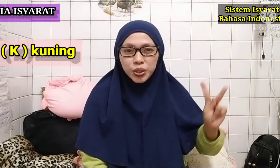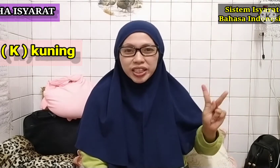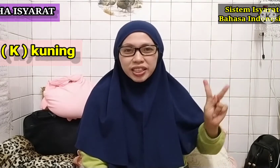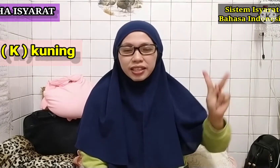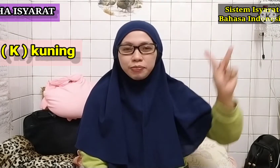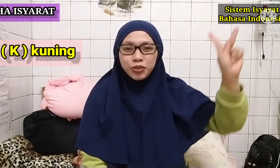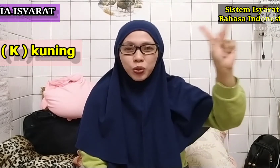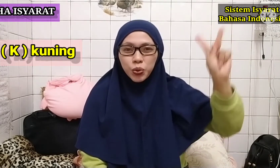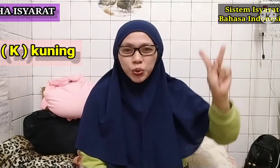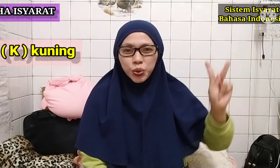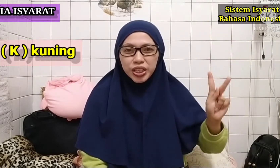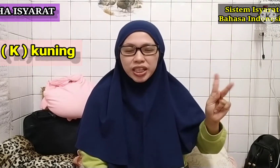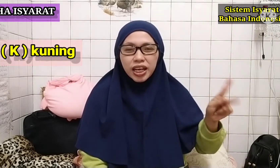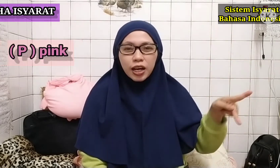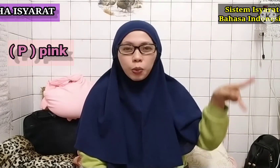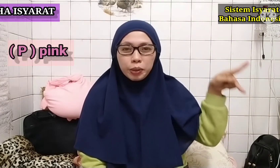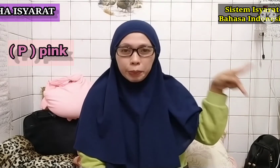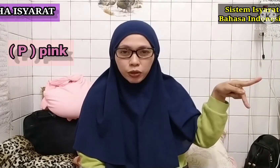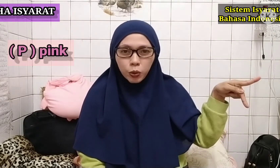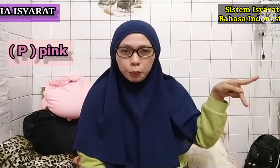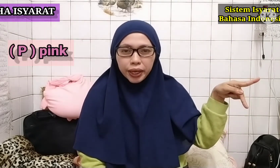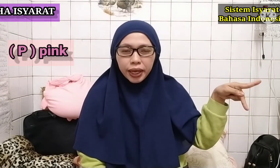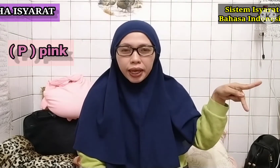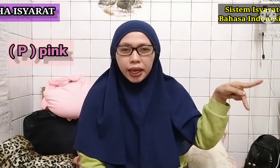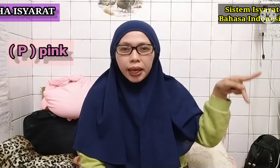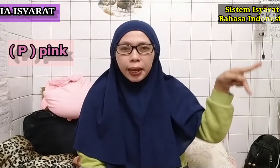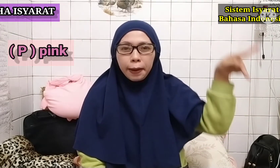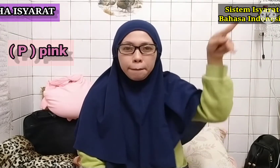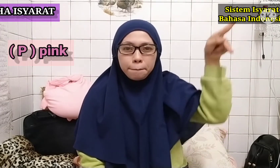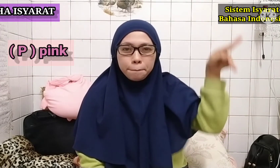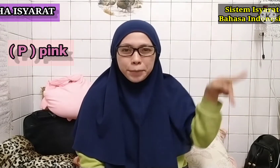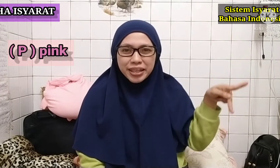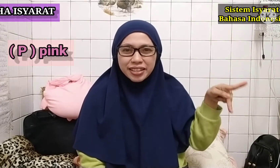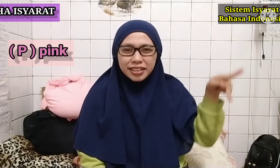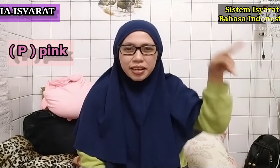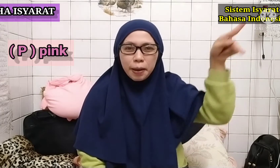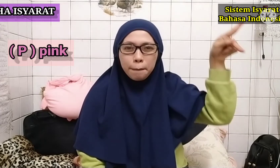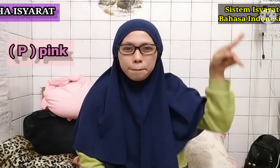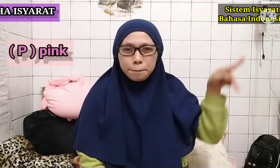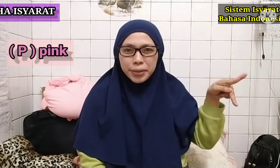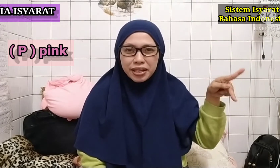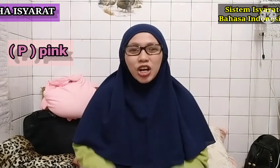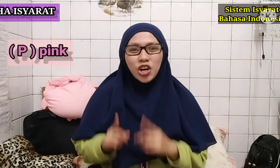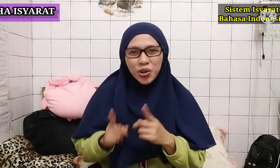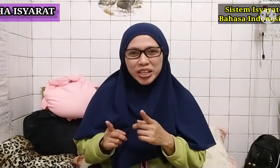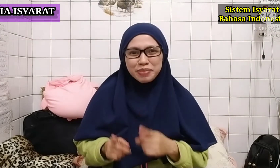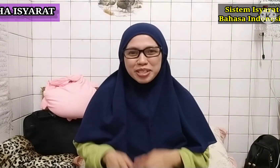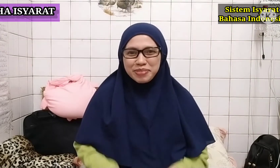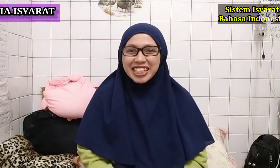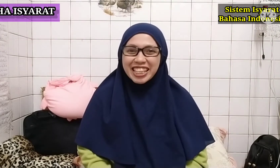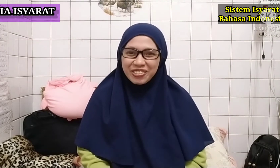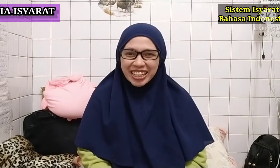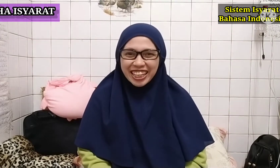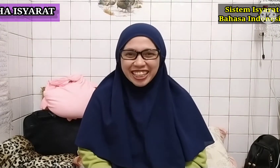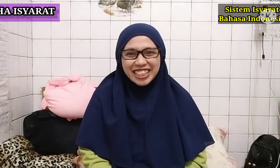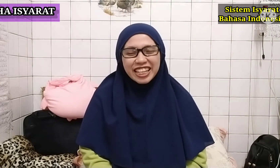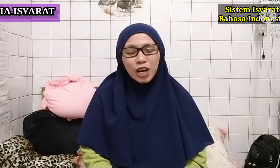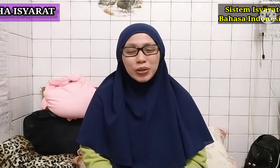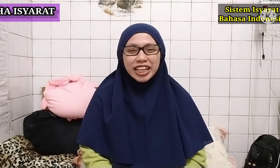kuning, kuning. Kalau pink pakai huruf P, pink, pink. Oke teman-teman, kita ulangi lagi dari awal ya.